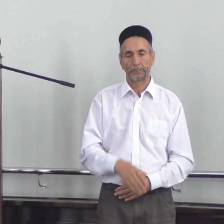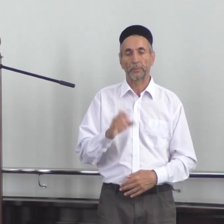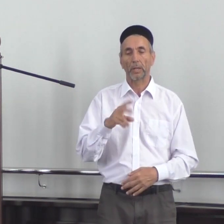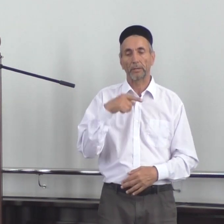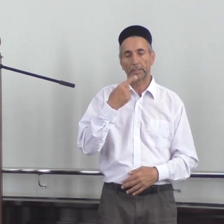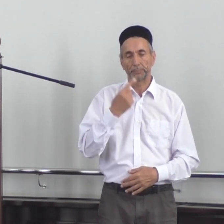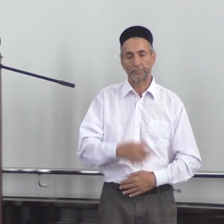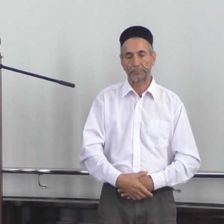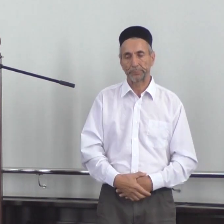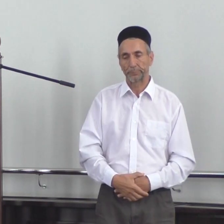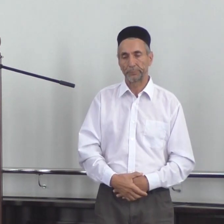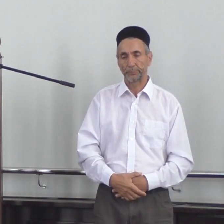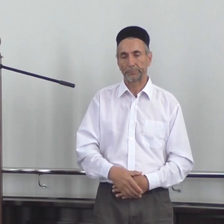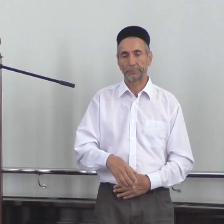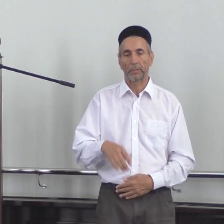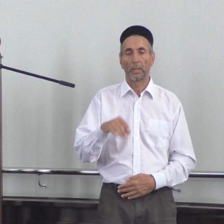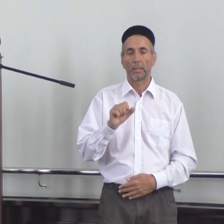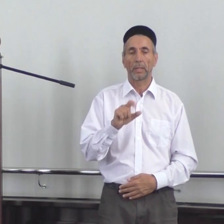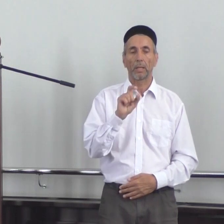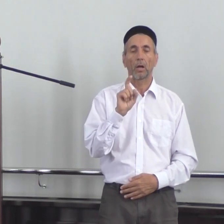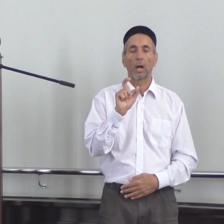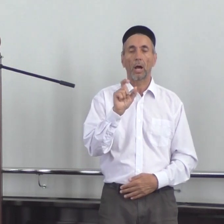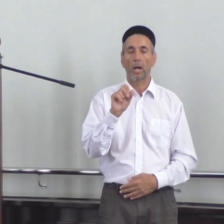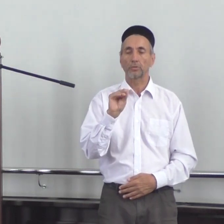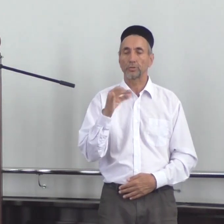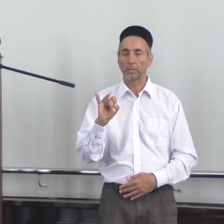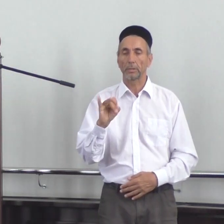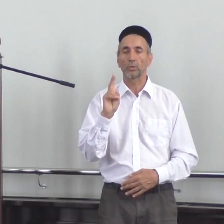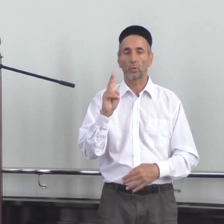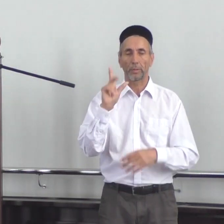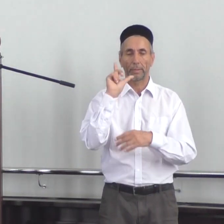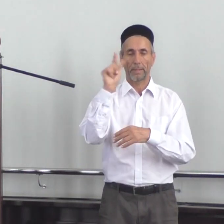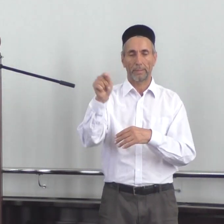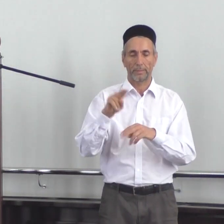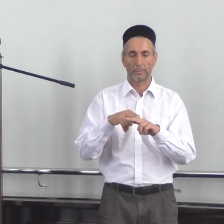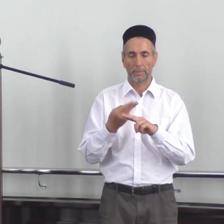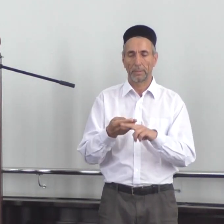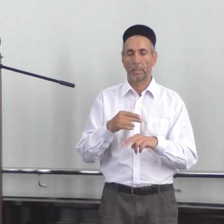Җитәкчеләр нәрсә ди? Әй хаҗилар, сабыр итегез.